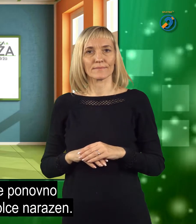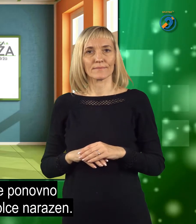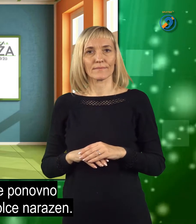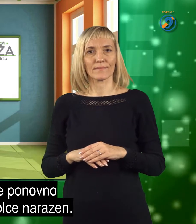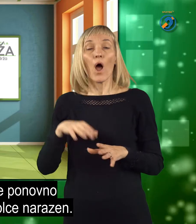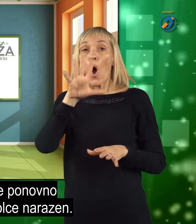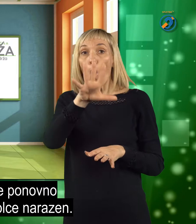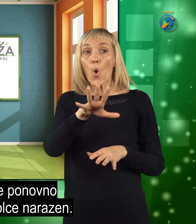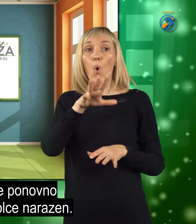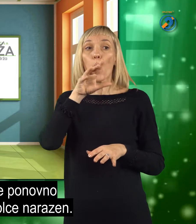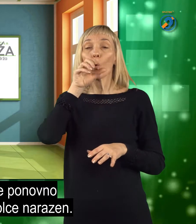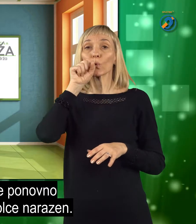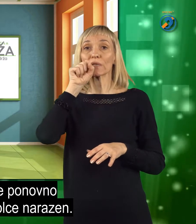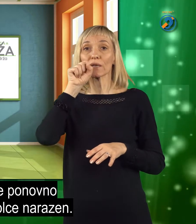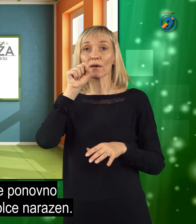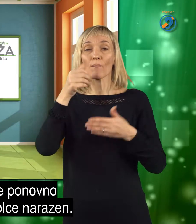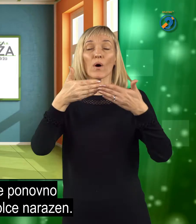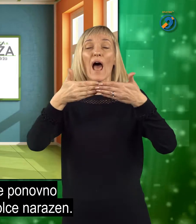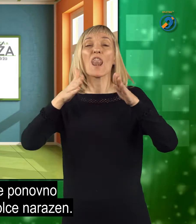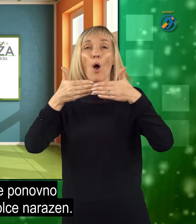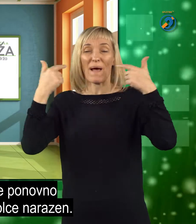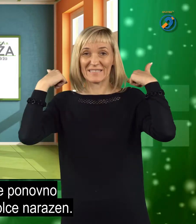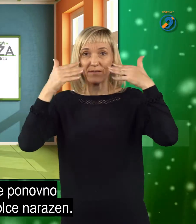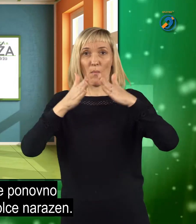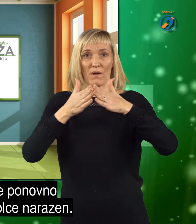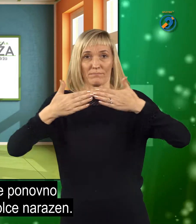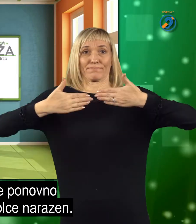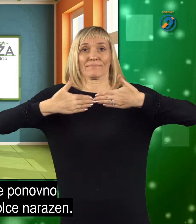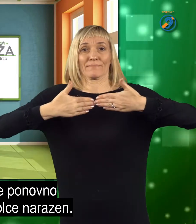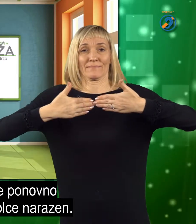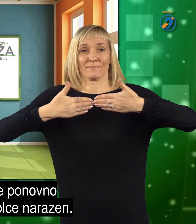Vdih, lopatice ponovno potegnejo komolce narazen.